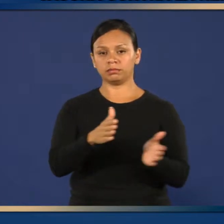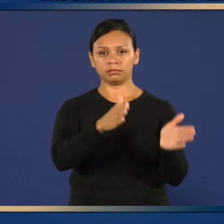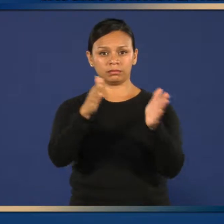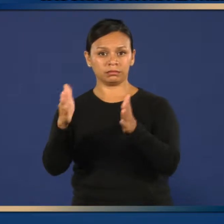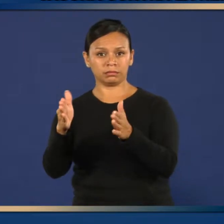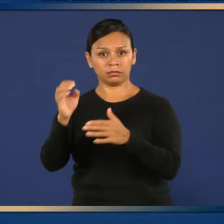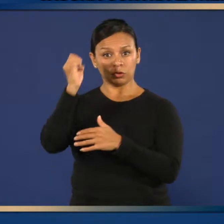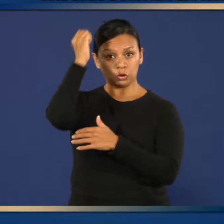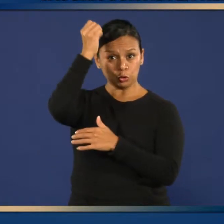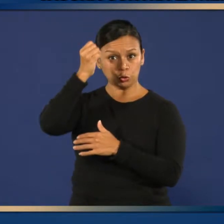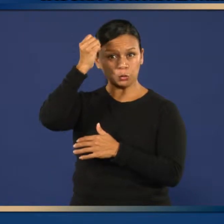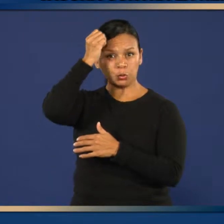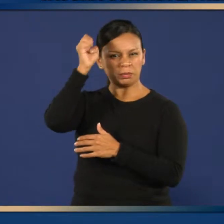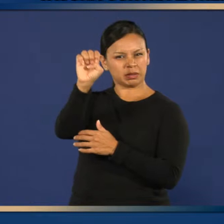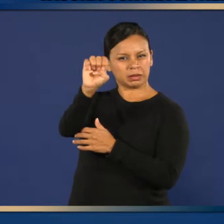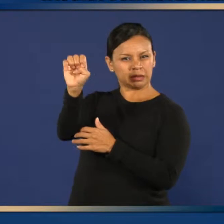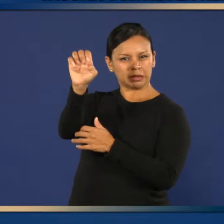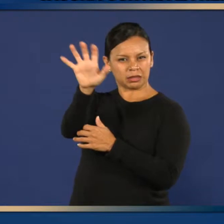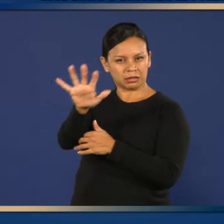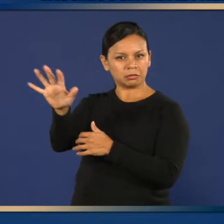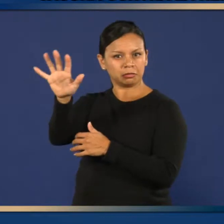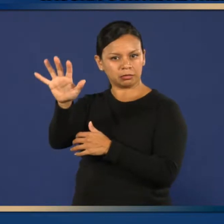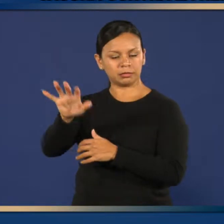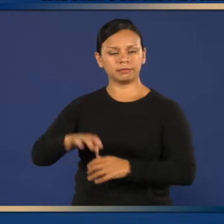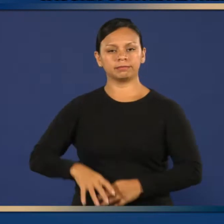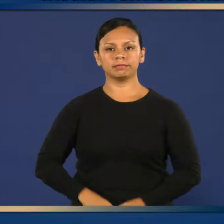y europa oriental